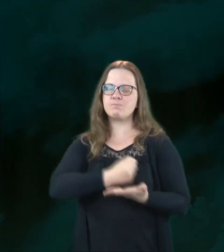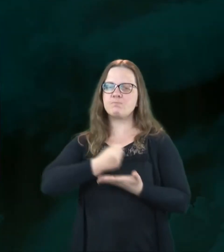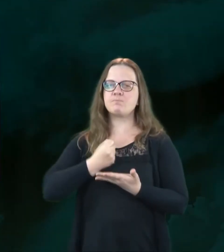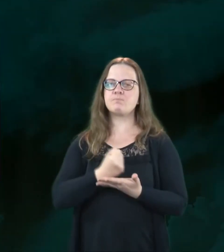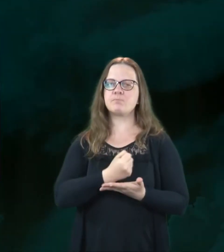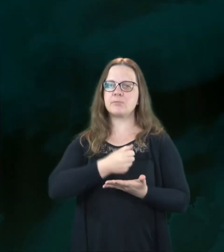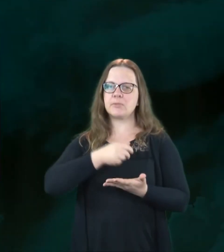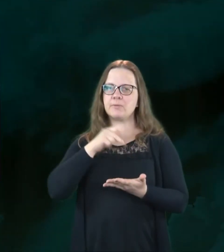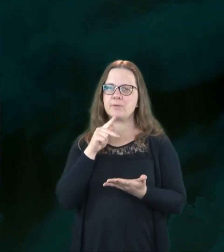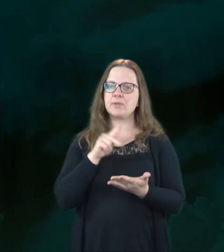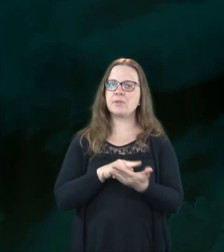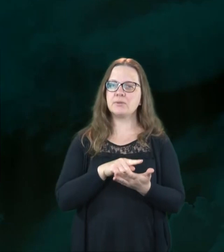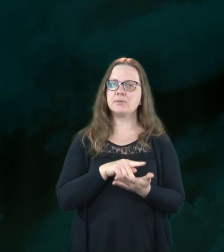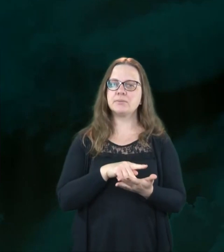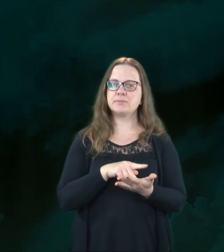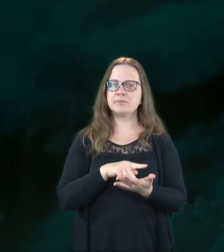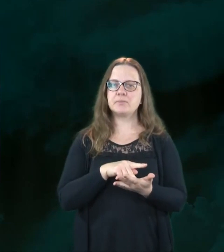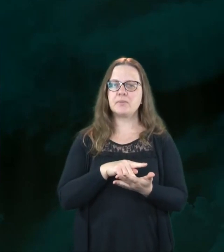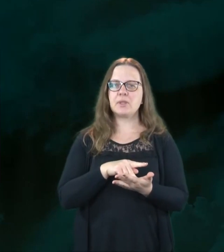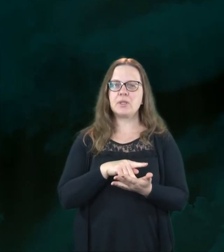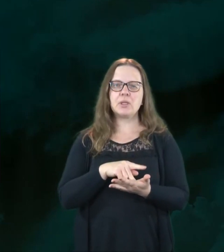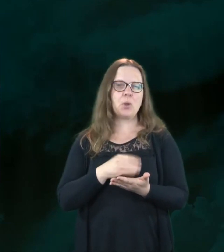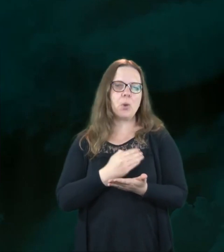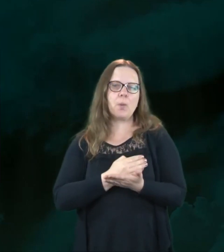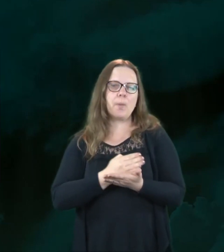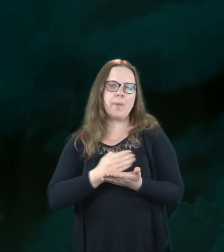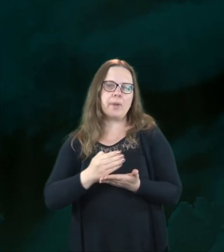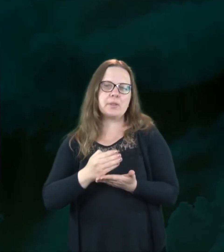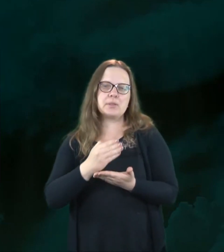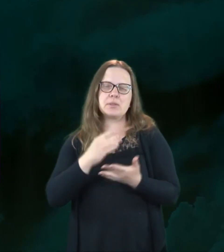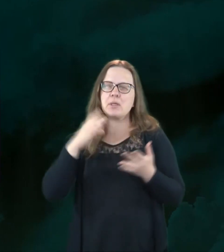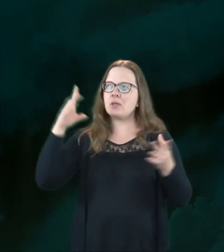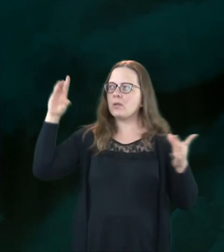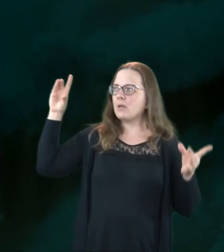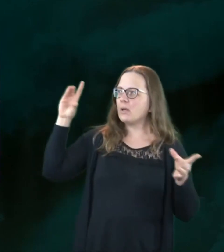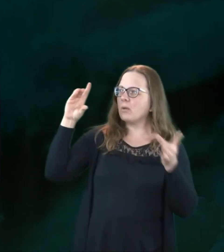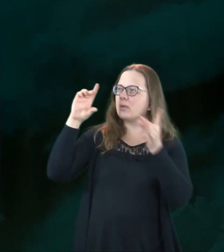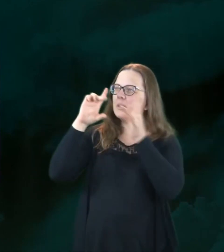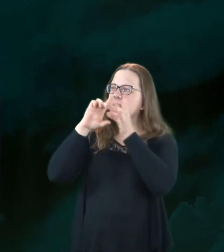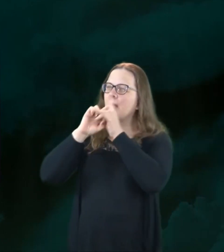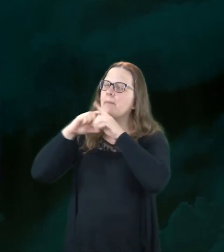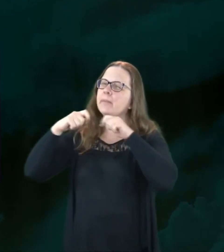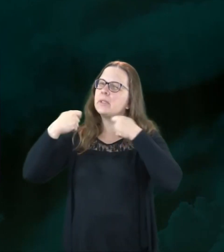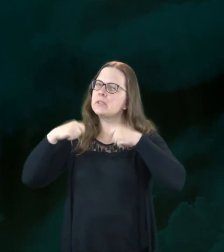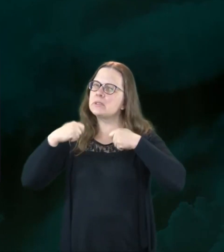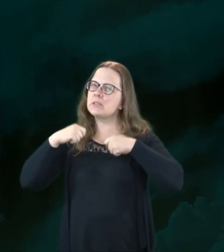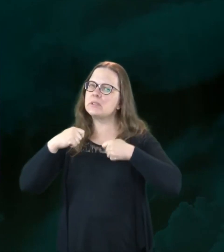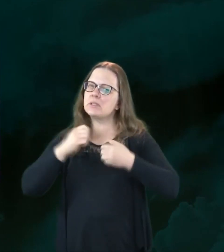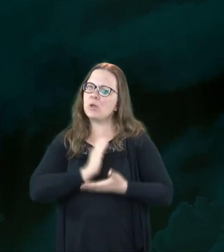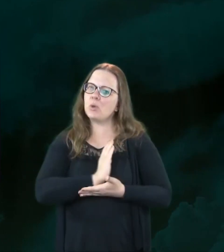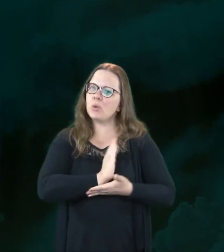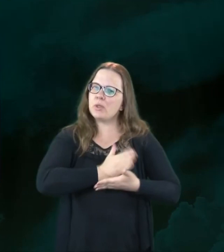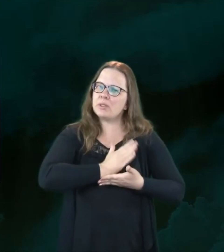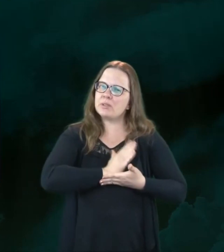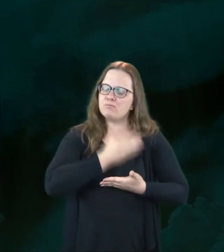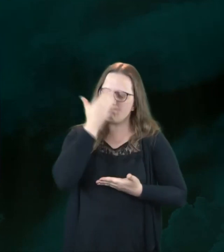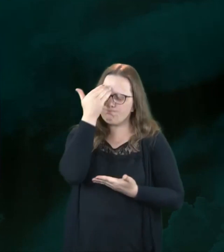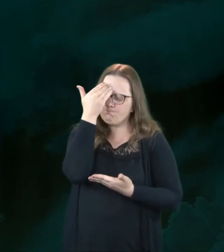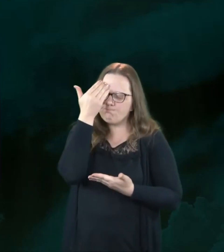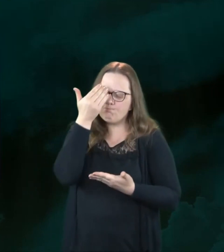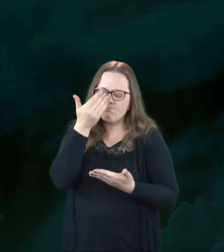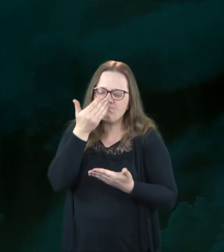reconectou com Deus, confessando com a boca que Jesus é o Senhor, ainda tem que crer no coração